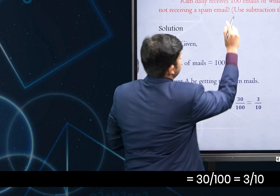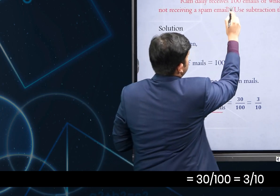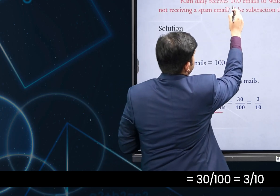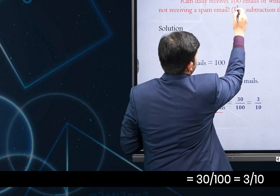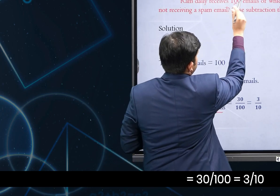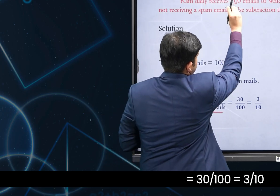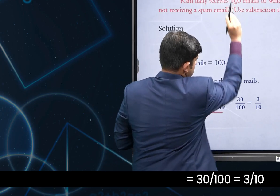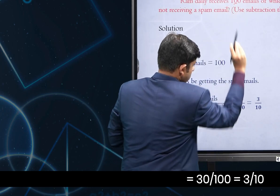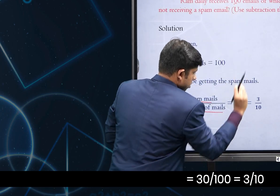10.